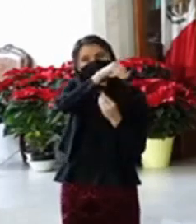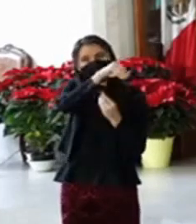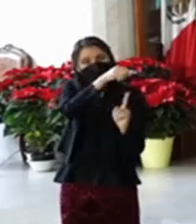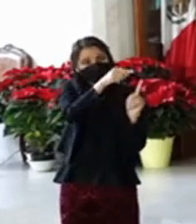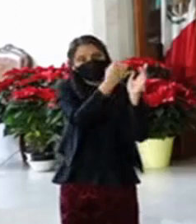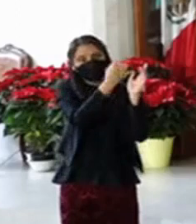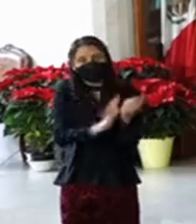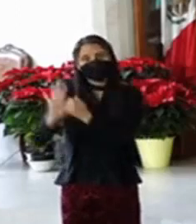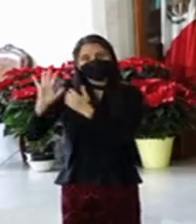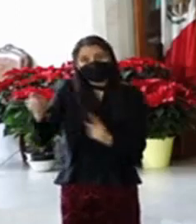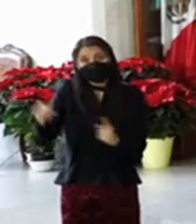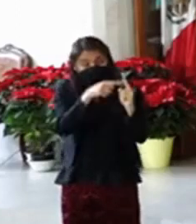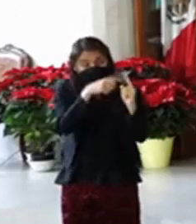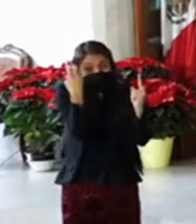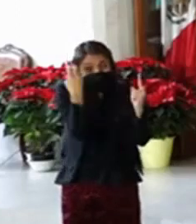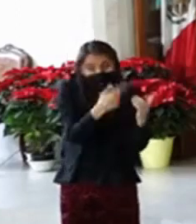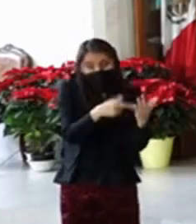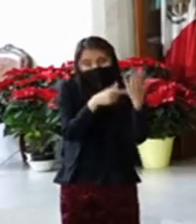de entre los muertos.